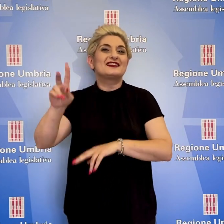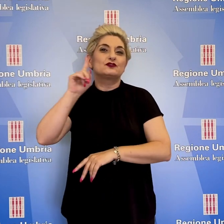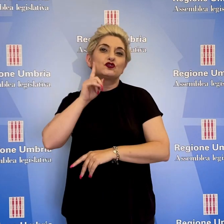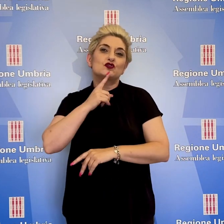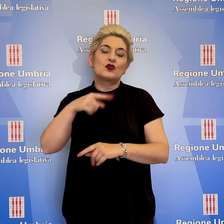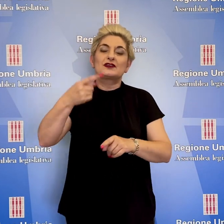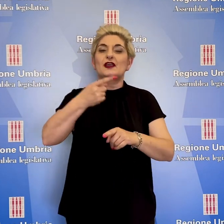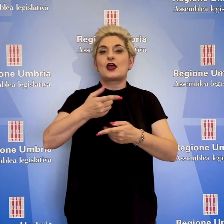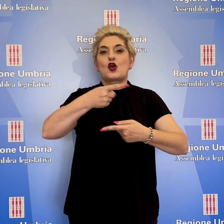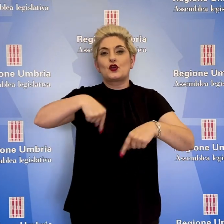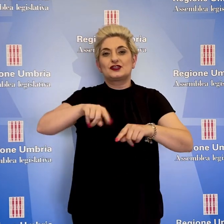Consiglio Regionale dell'Umbria.